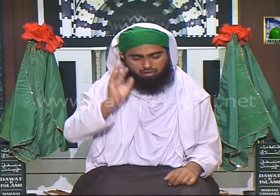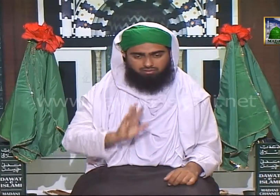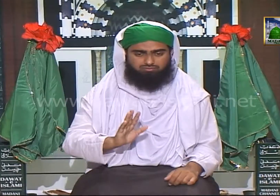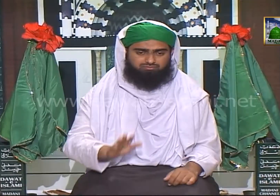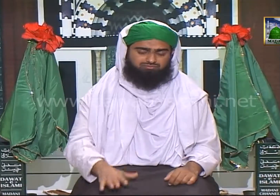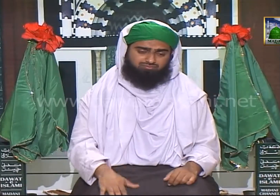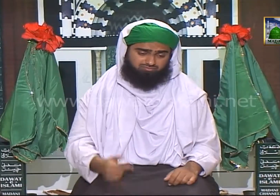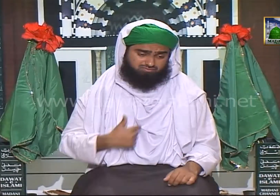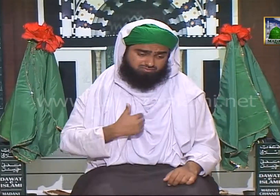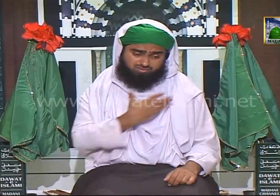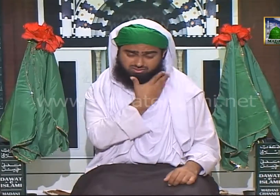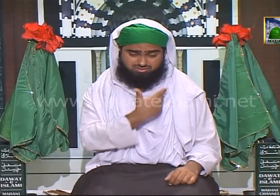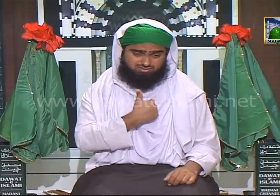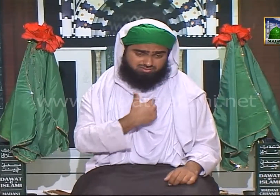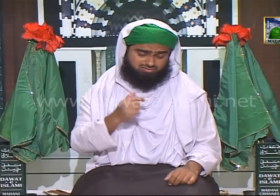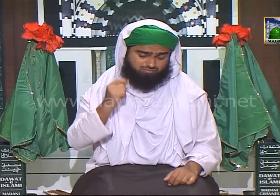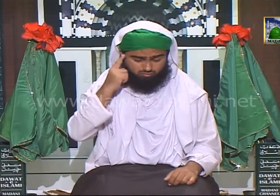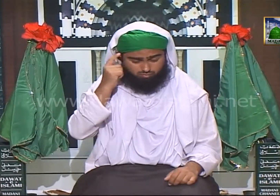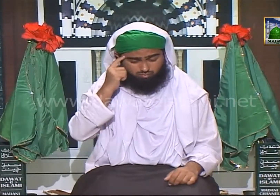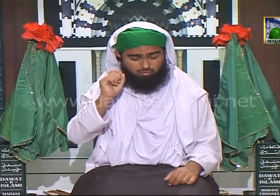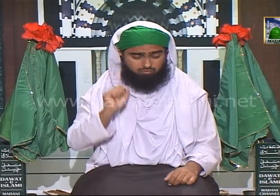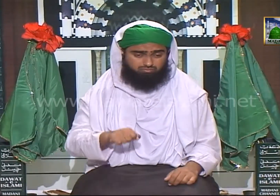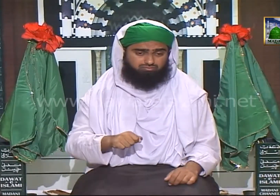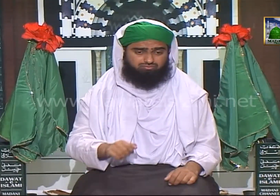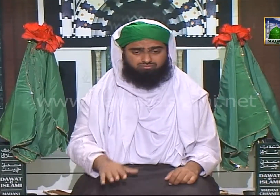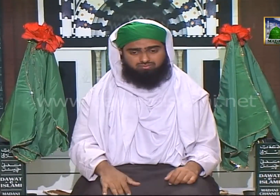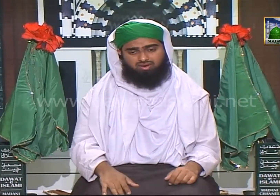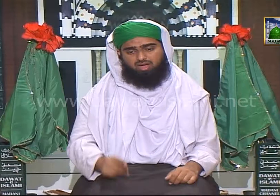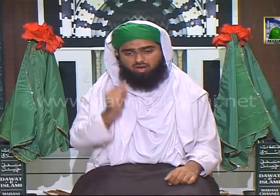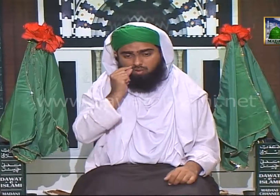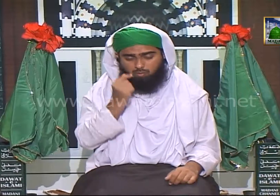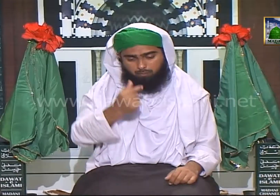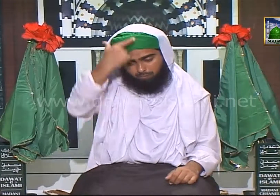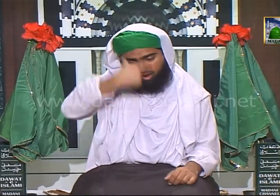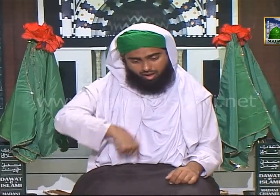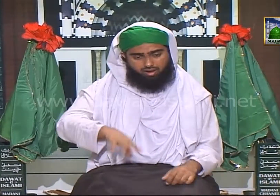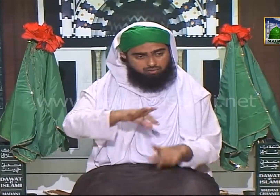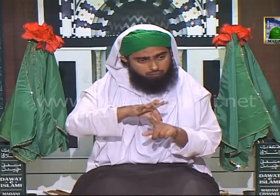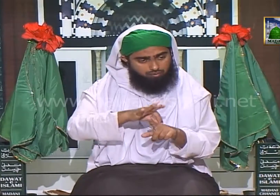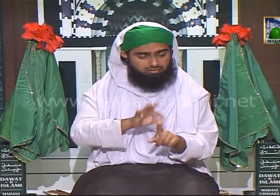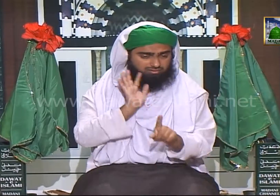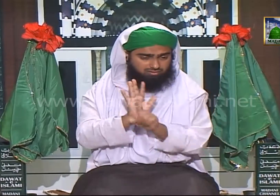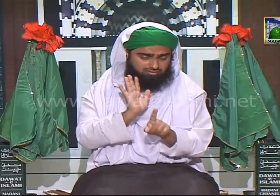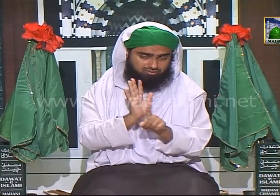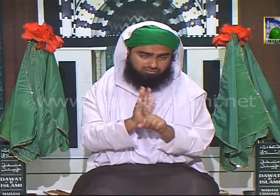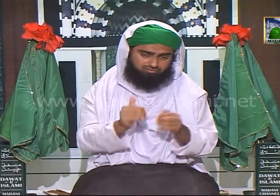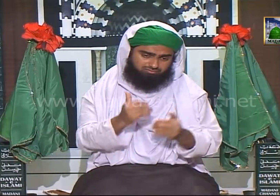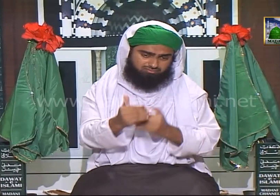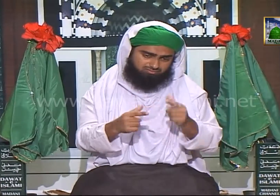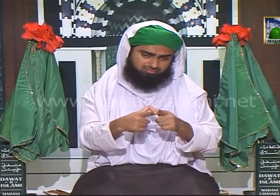آپ کو سب پتہ ہے. تو میری تو یہ خواہش ہے، میری تمنا، میری سوچ ہے کہ فرد سے معاشرہ بنتا ہے. اگر فرد کی اصلاح ہوئی،